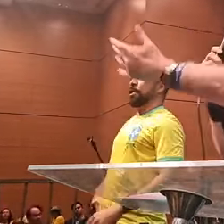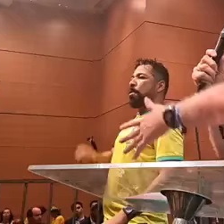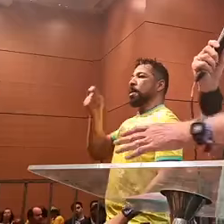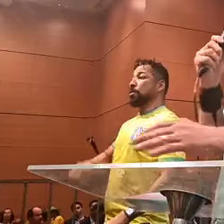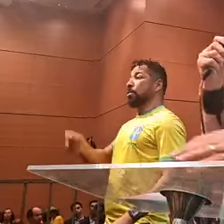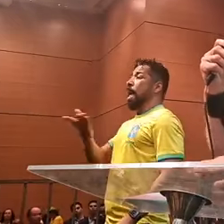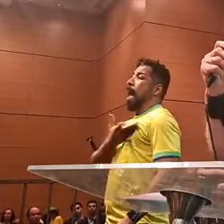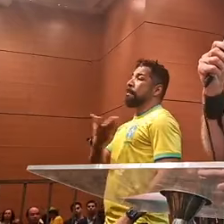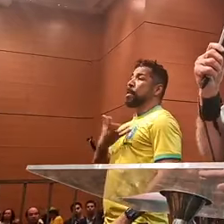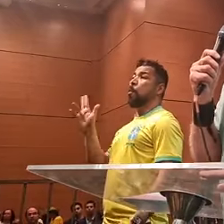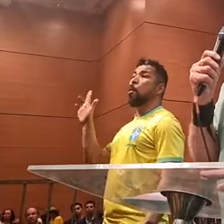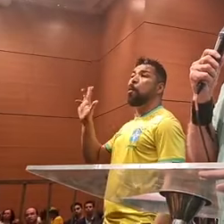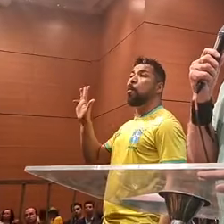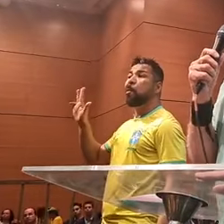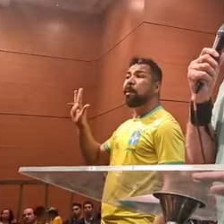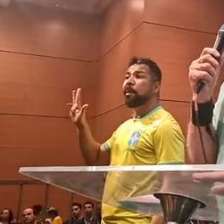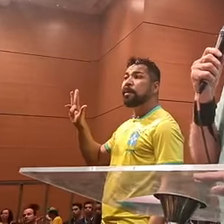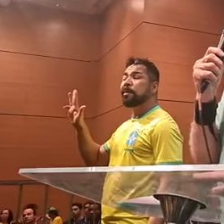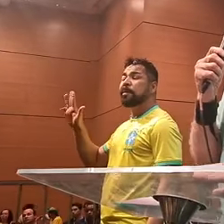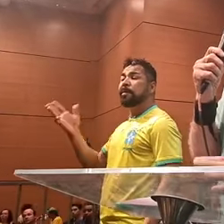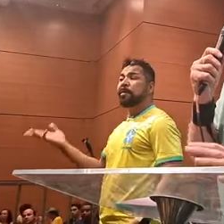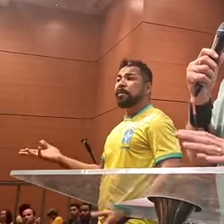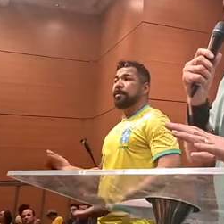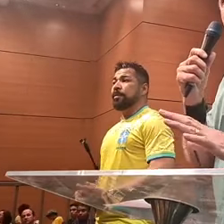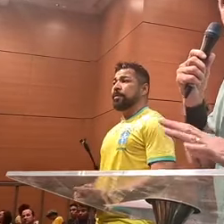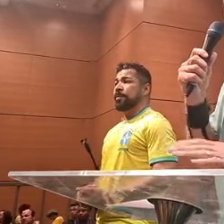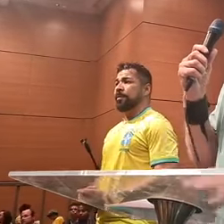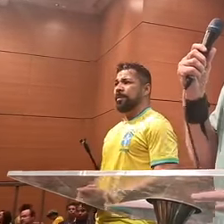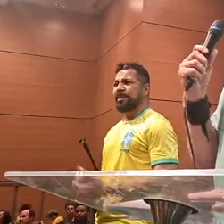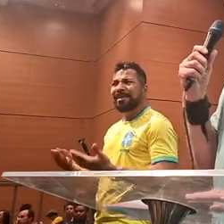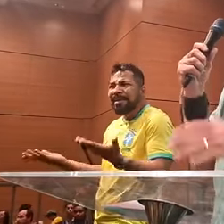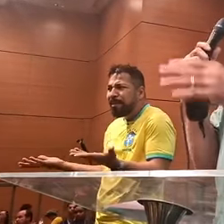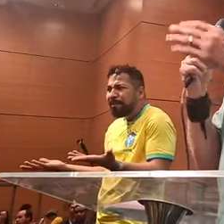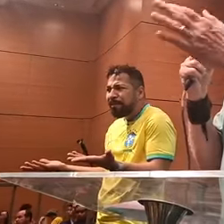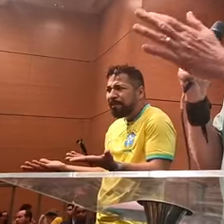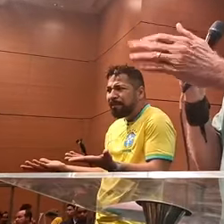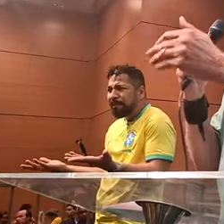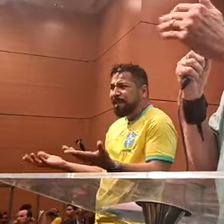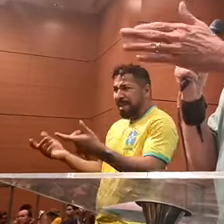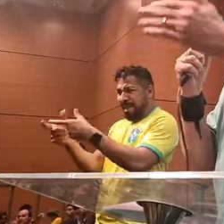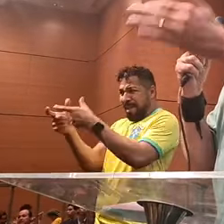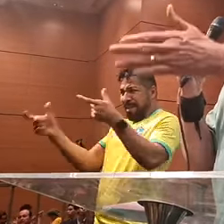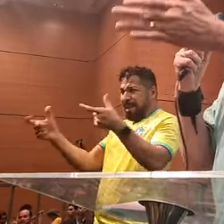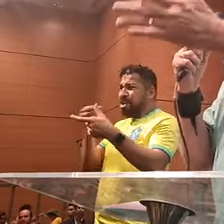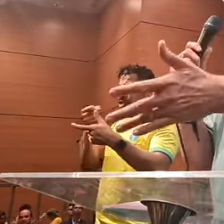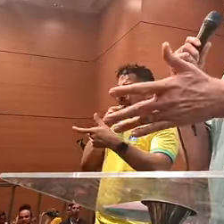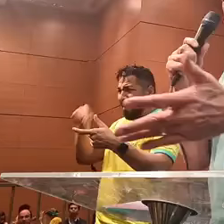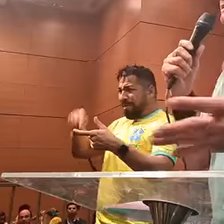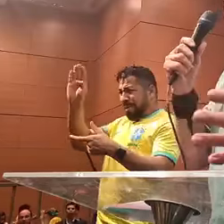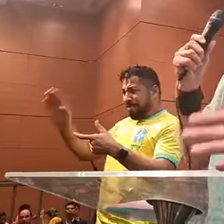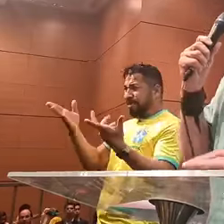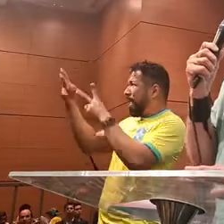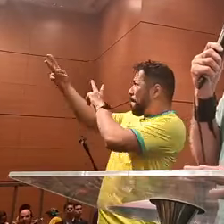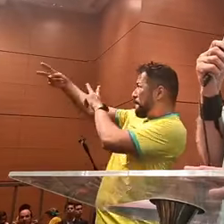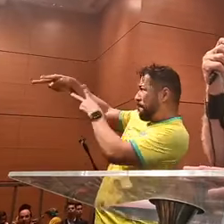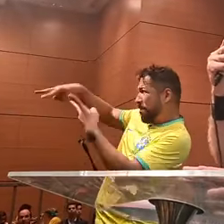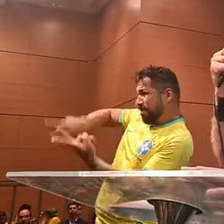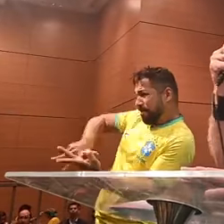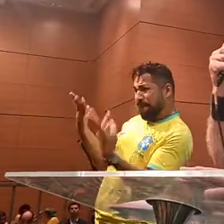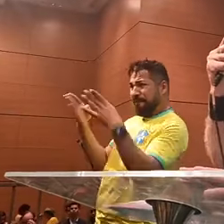amigo do Lula. Será que aquele líder que é que isso chega ao Brasil?